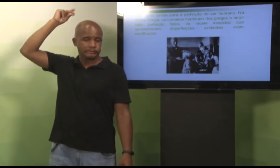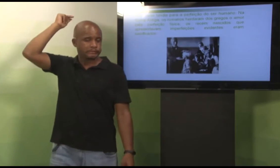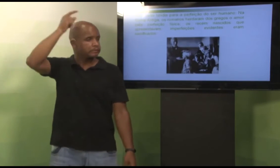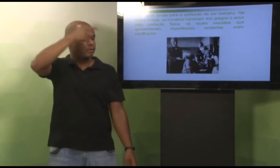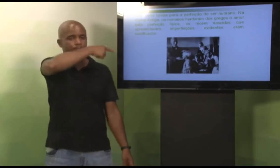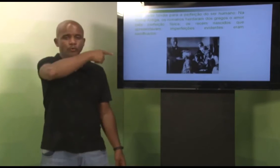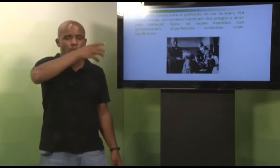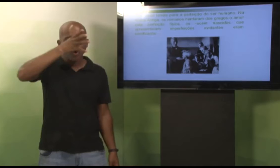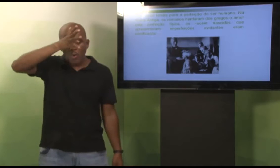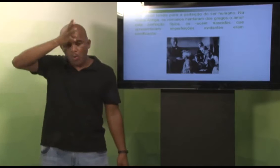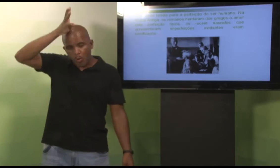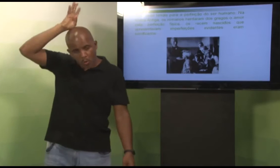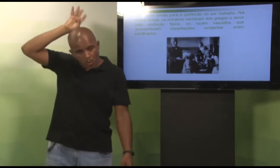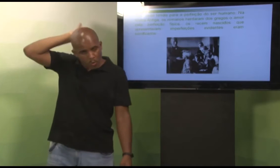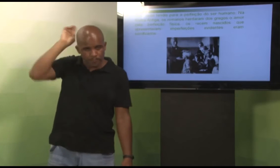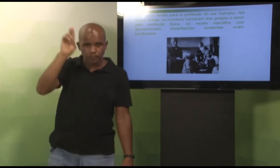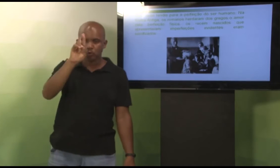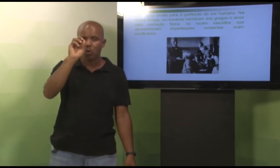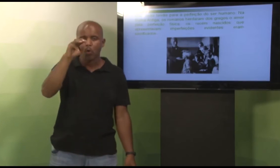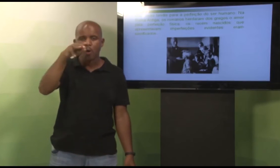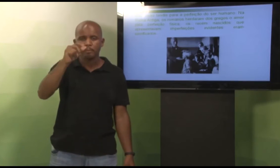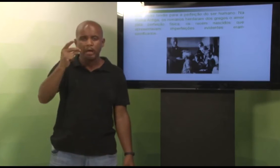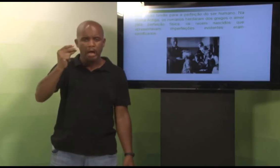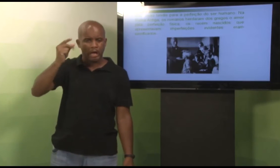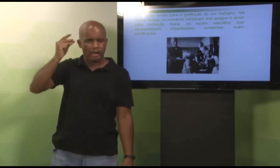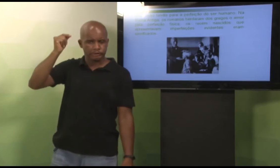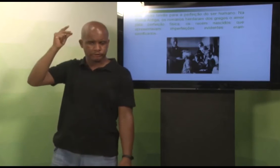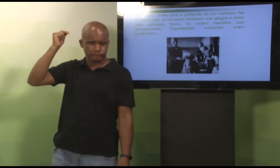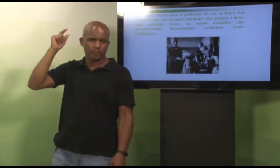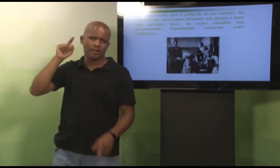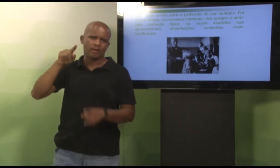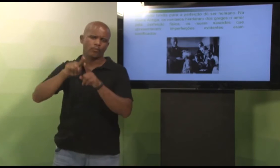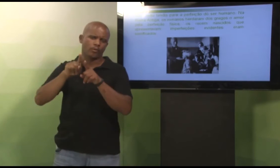Há muito tempo, em Roma,